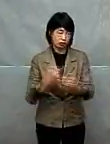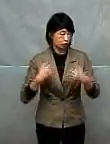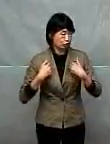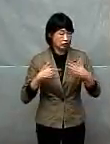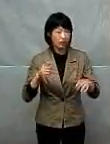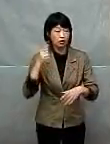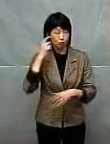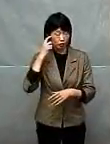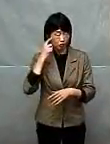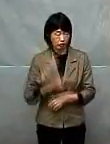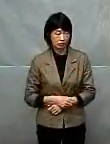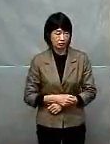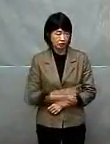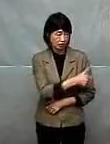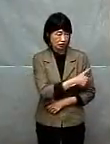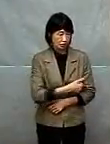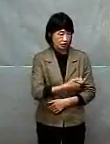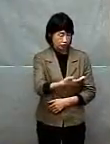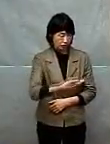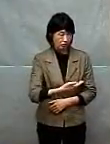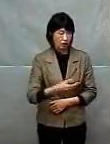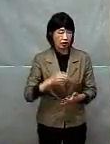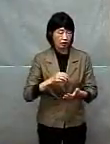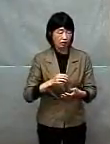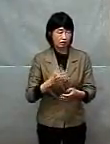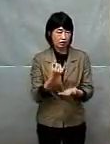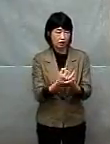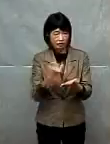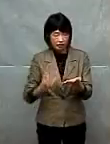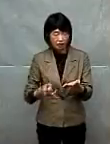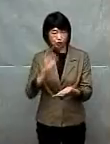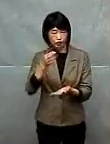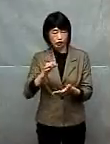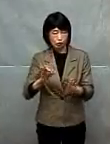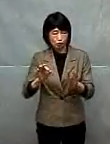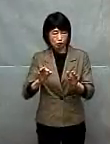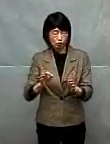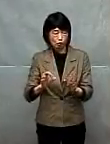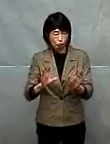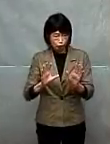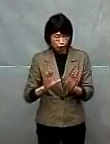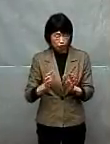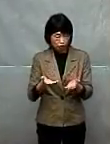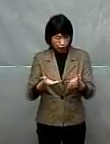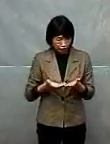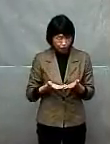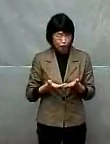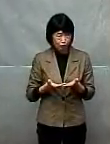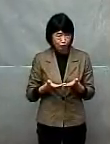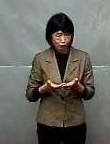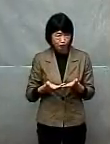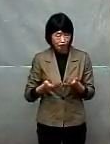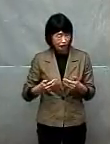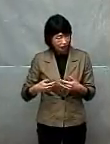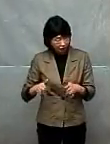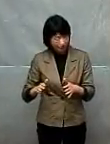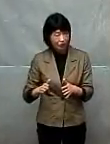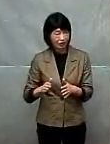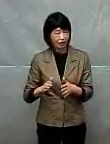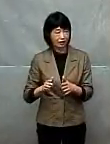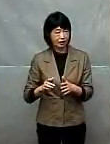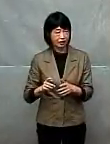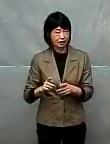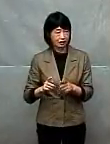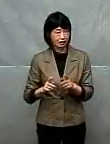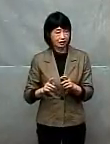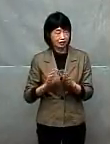い。 退職金をですね、受け取る受け取らないを公約とかにして掲げるような考えと